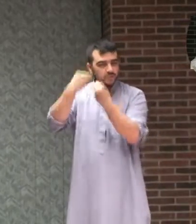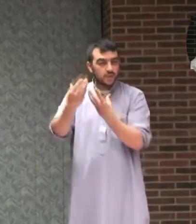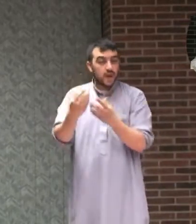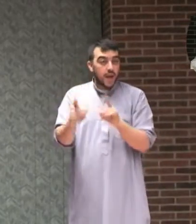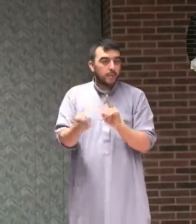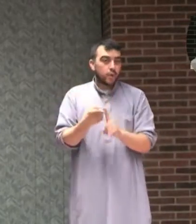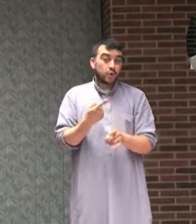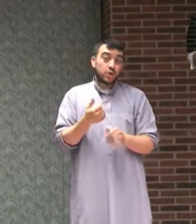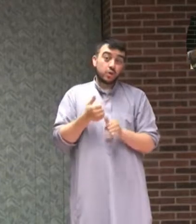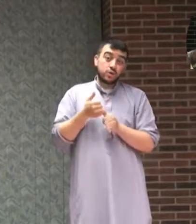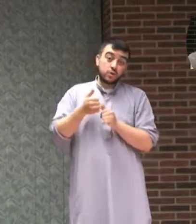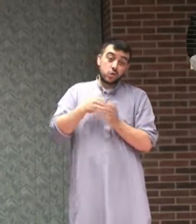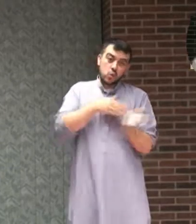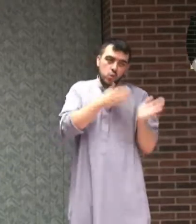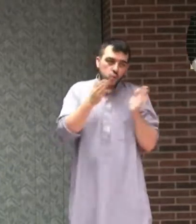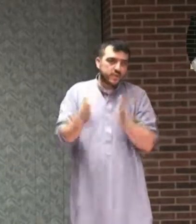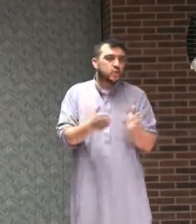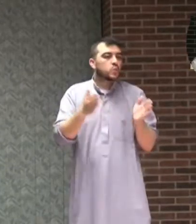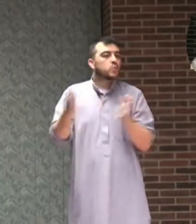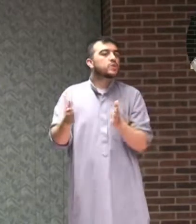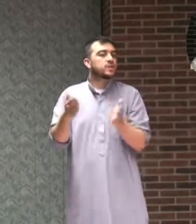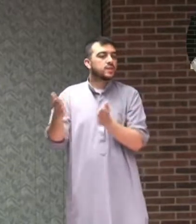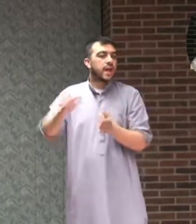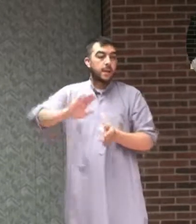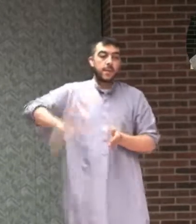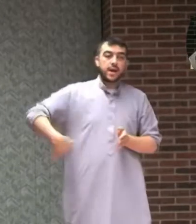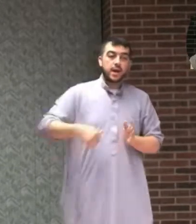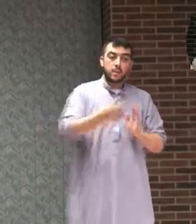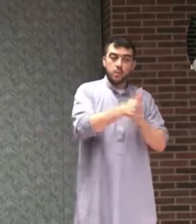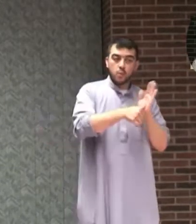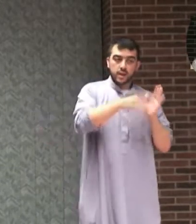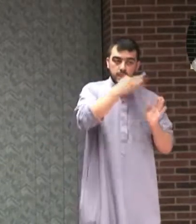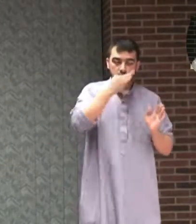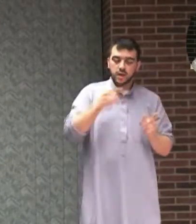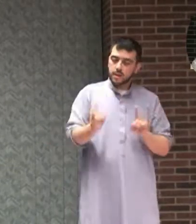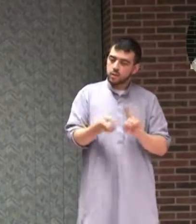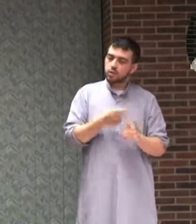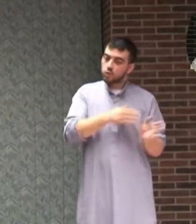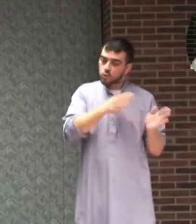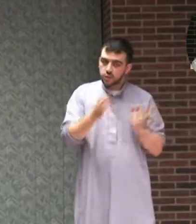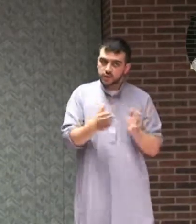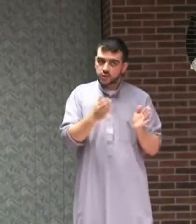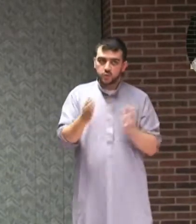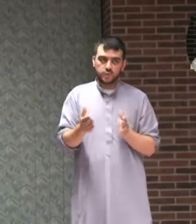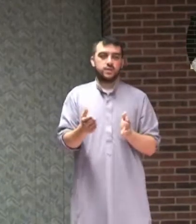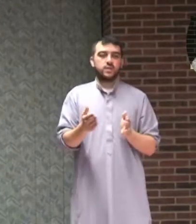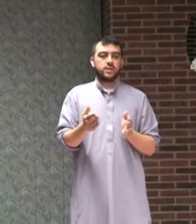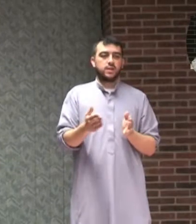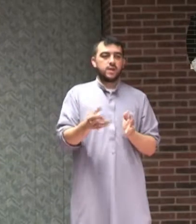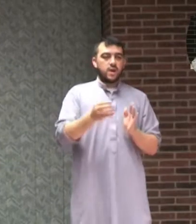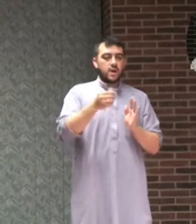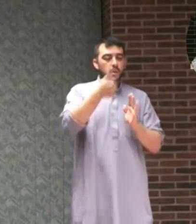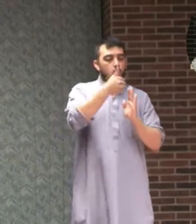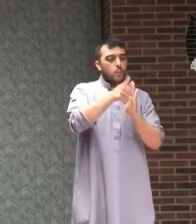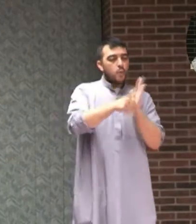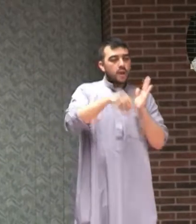aider à poursuivre cela durant le reste de l'année. Donc, ce n'est